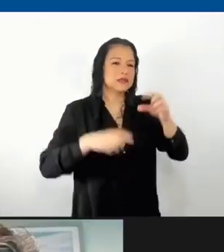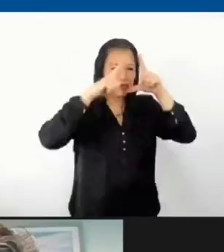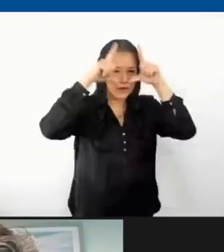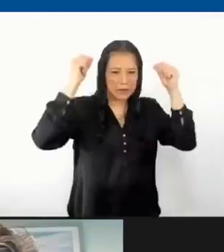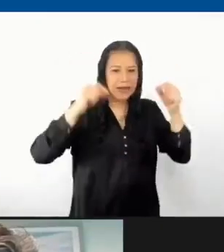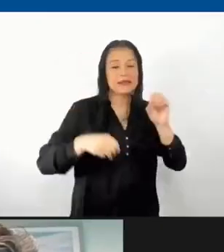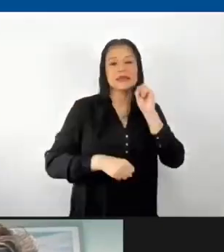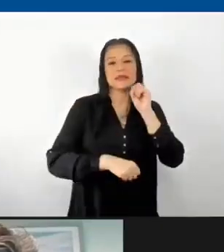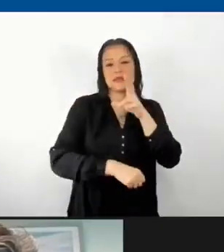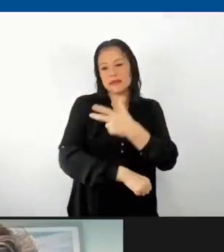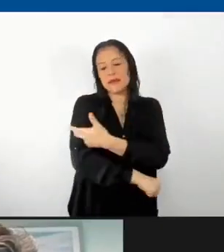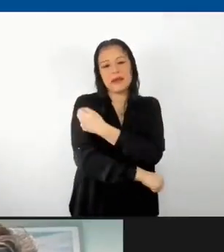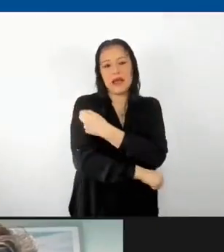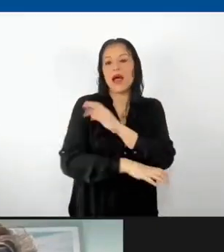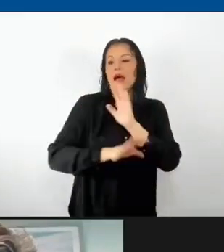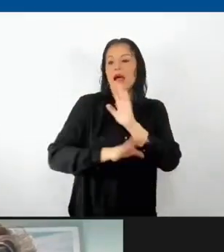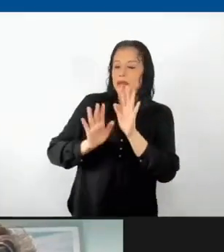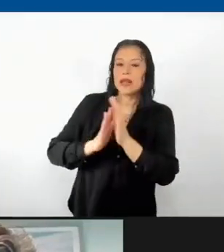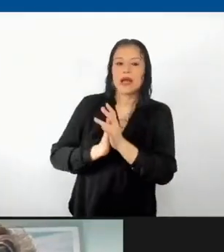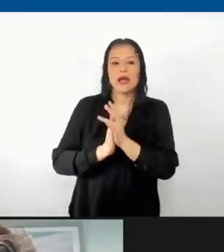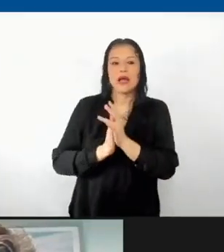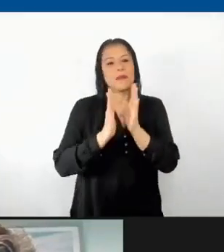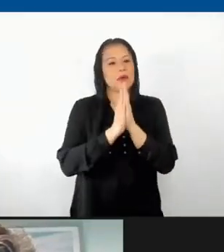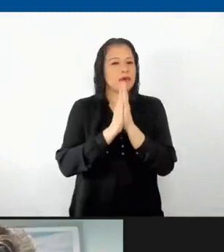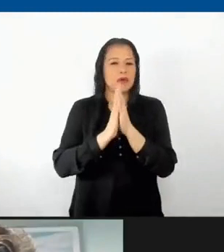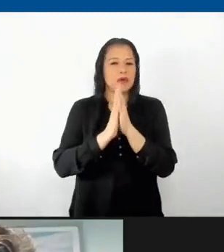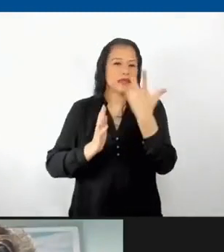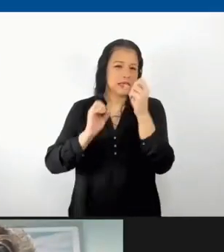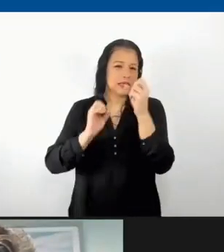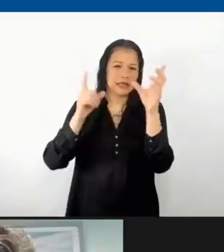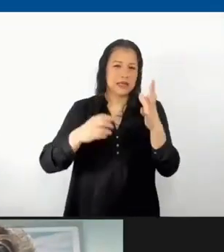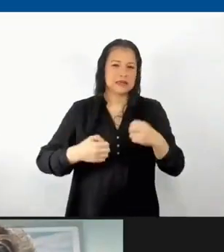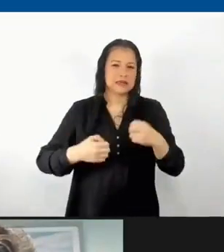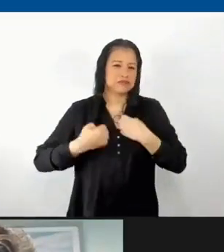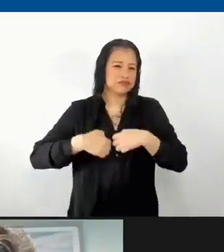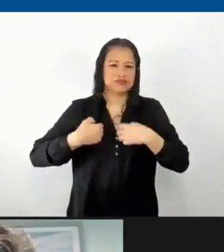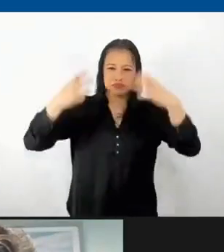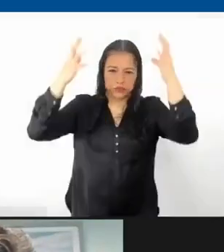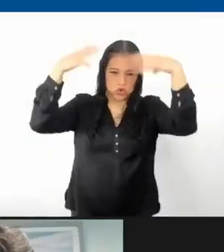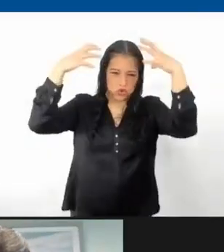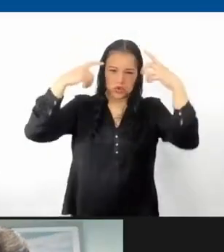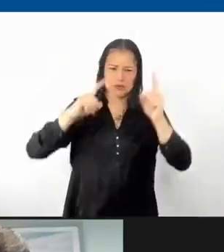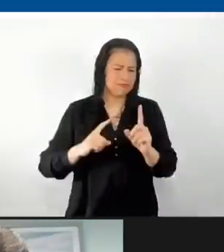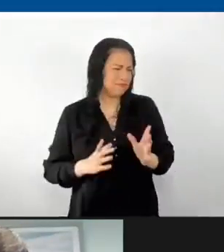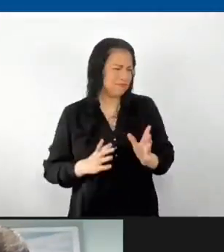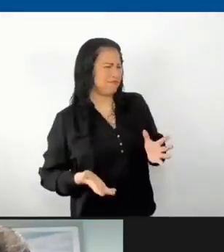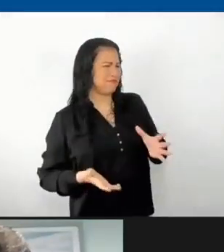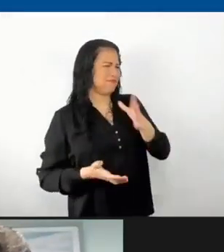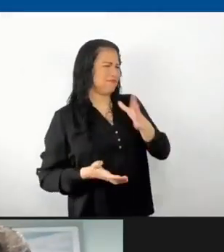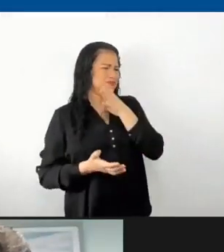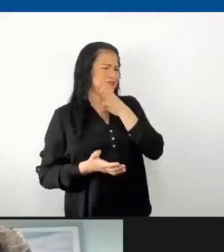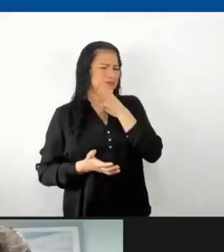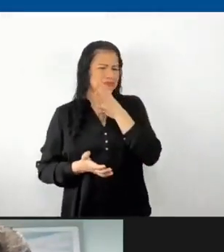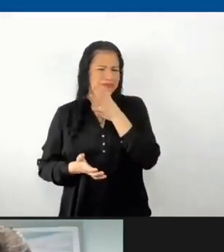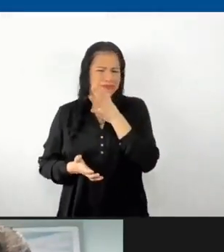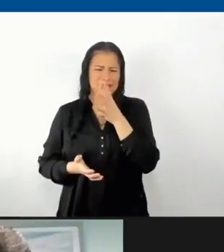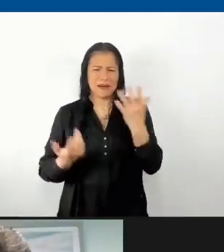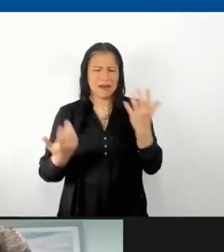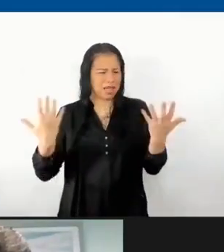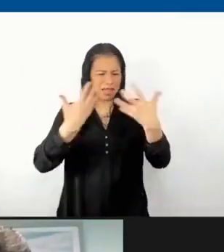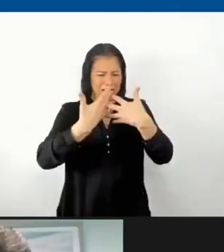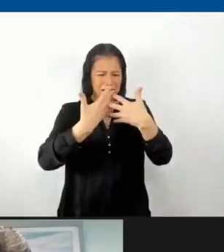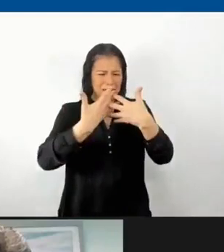gente, mira, no te bañes por 3 días. ¿Cómo no se va a bañar? ¿Qué tiene que ver la